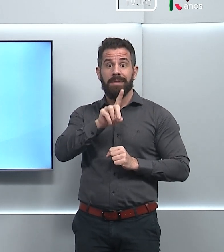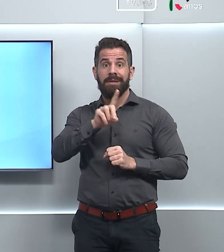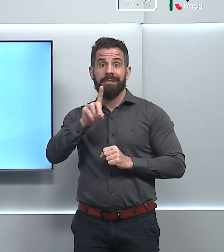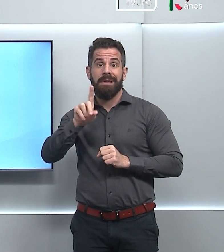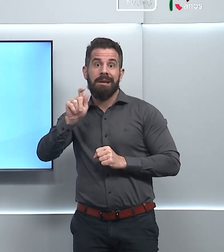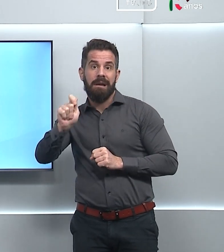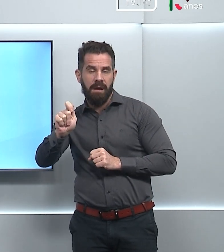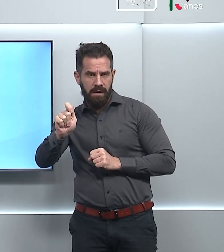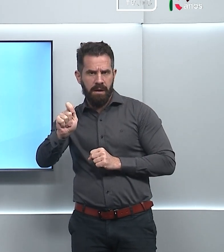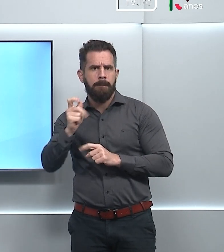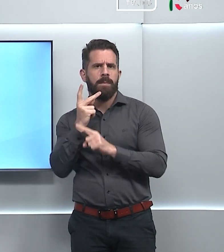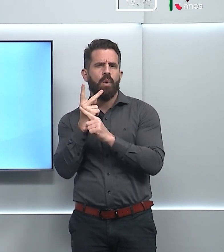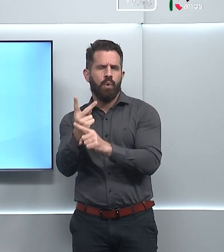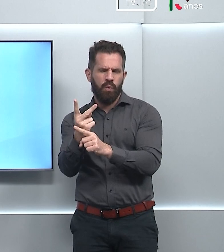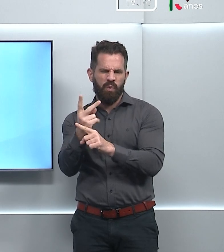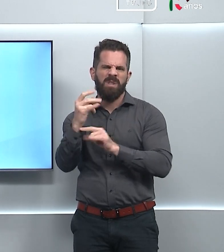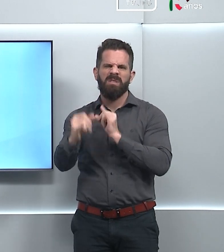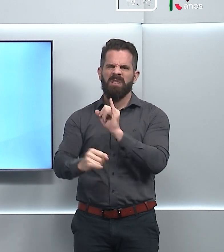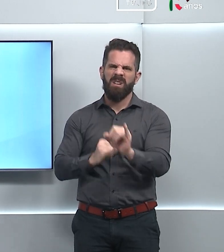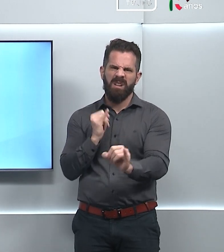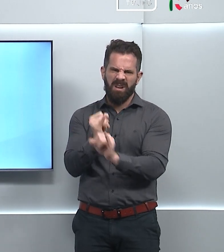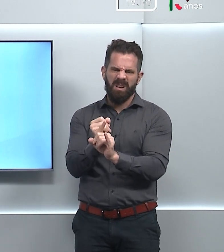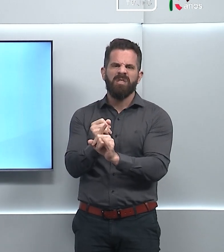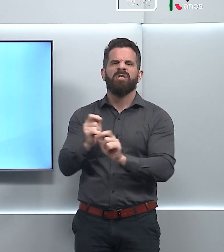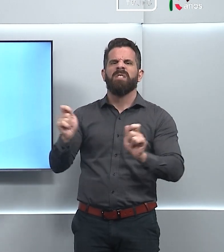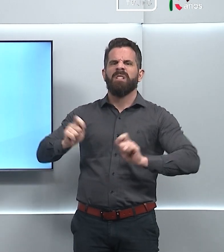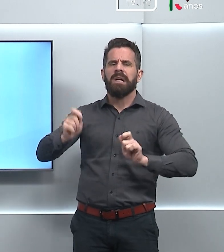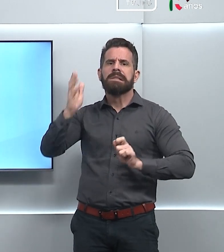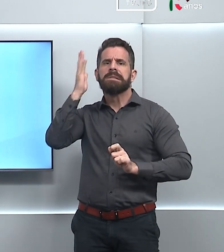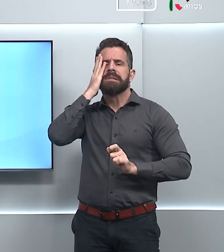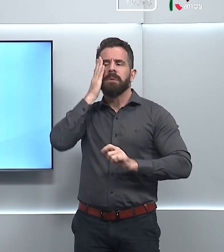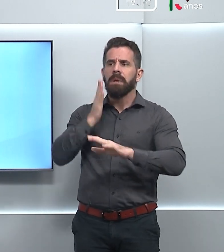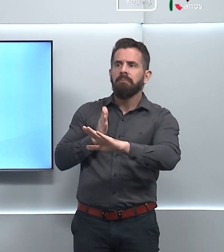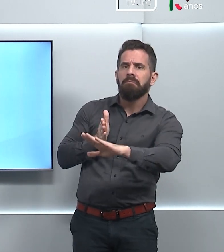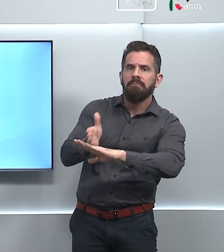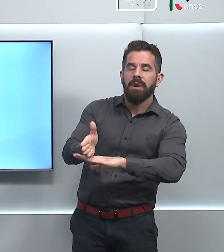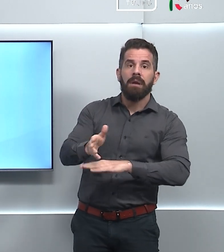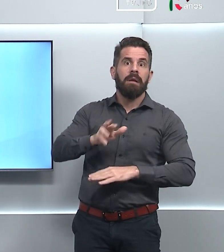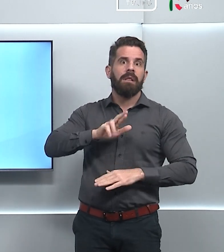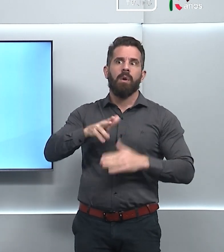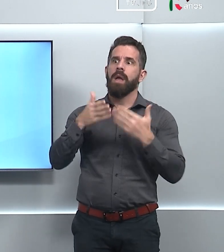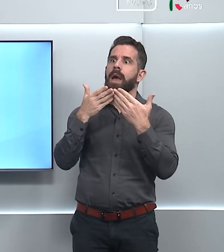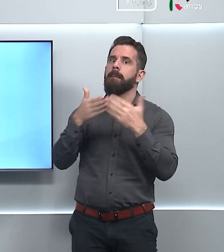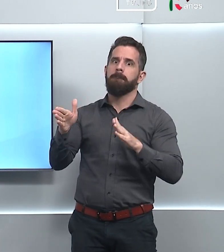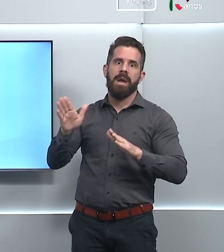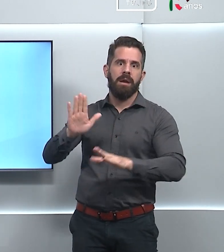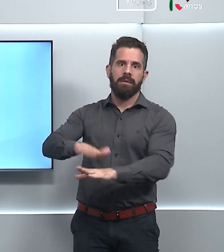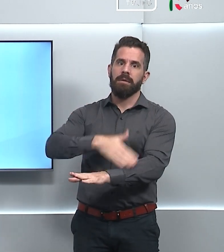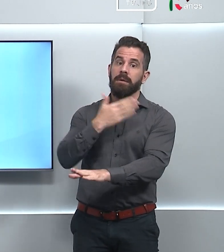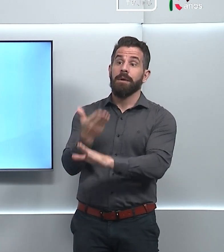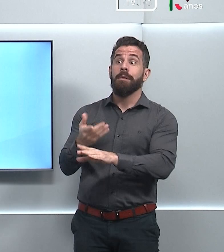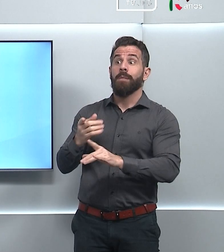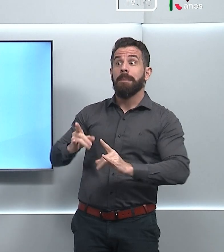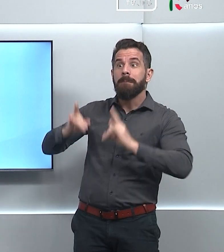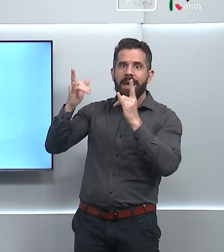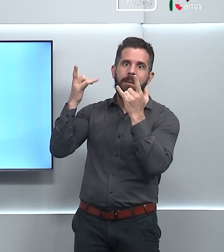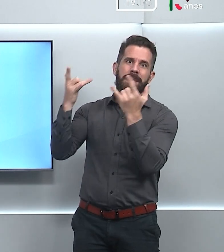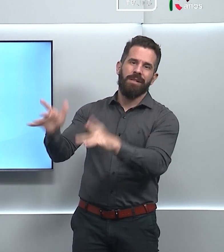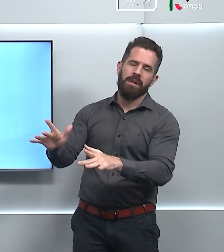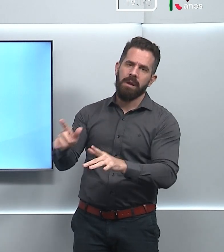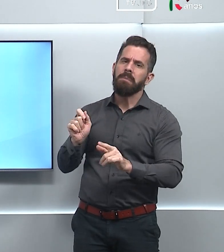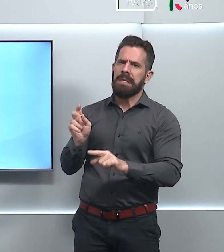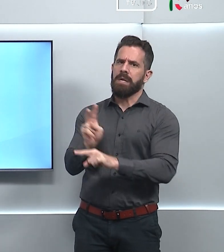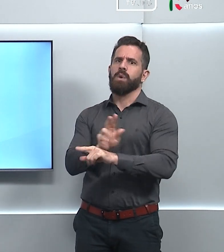M-U-D-D-A, na internet, que aí você vai conseguir saber os horários de visitação. Não é sempre que é possível ir lá, né, já que é um prédio abandonado, então precisa ter um